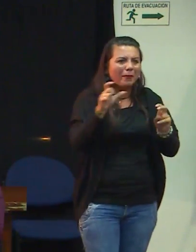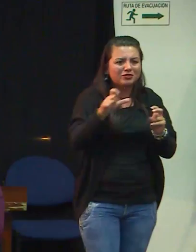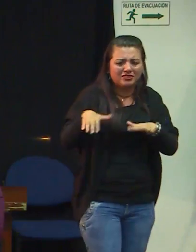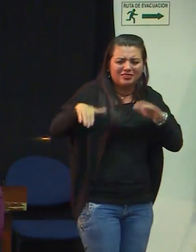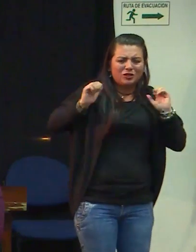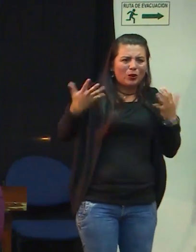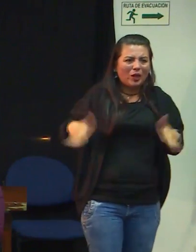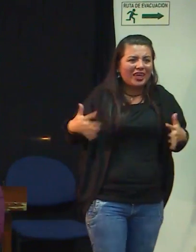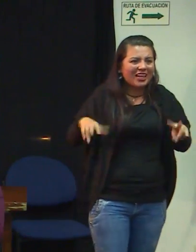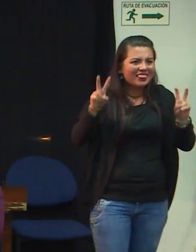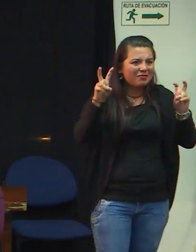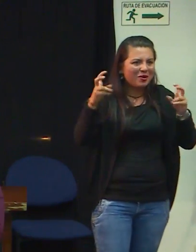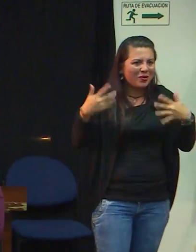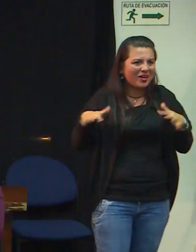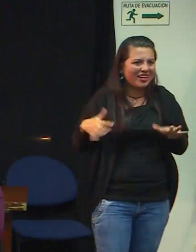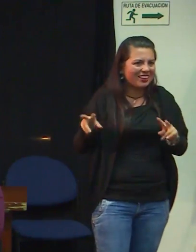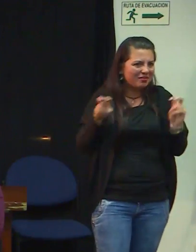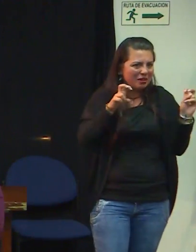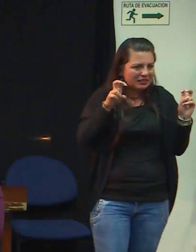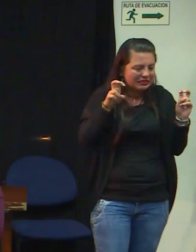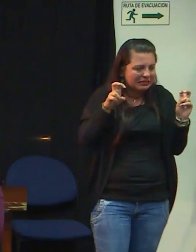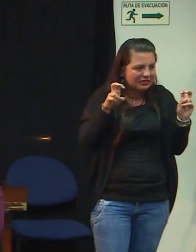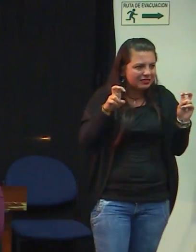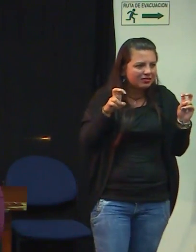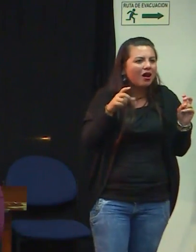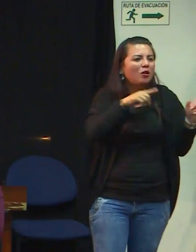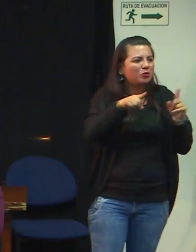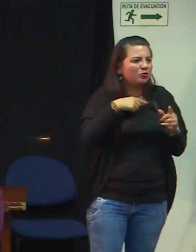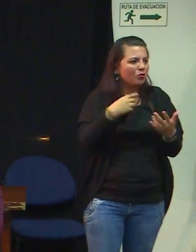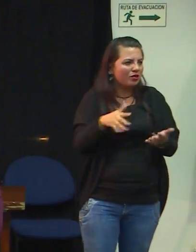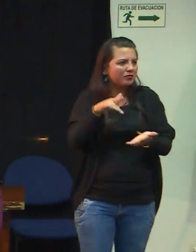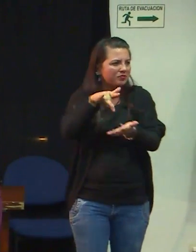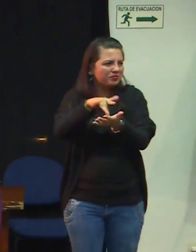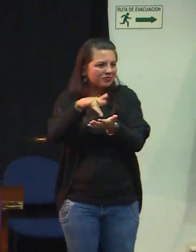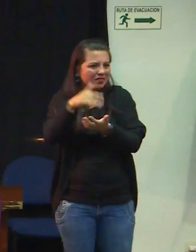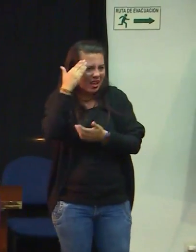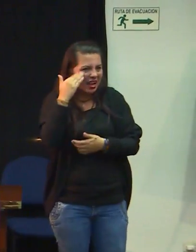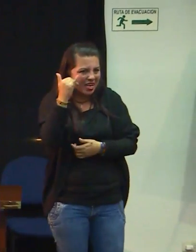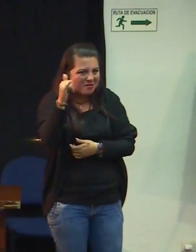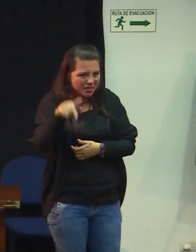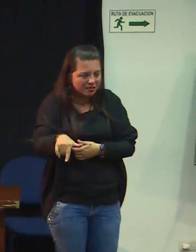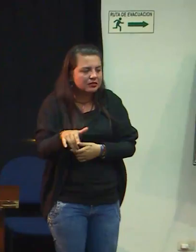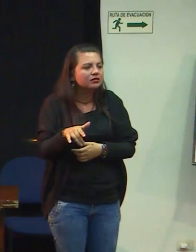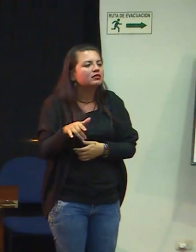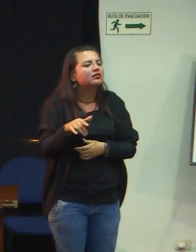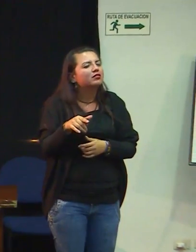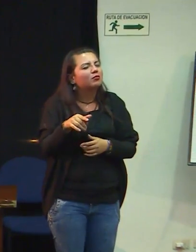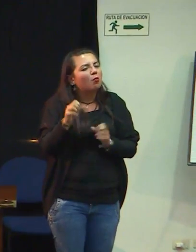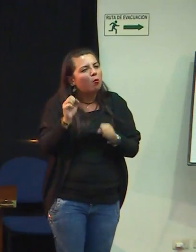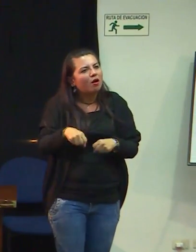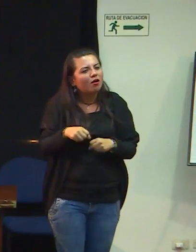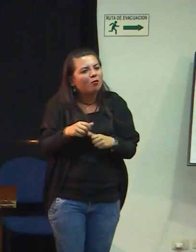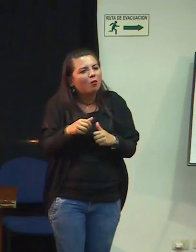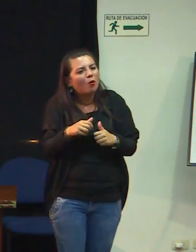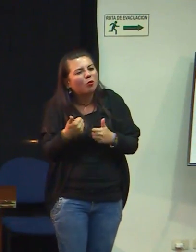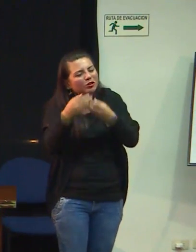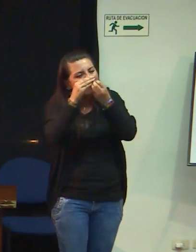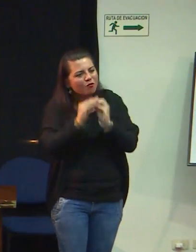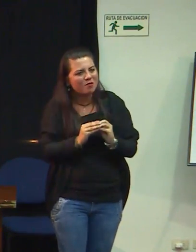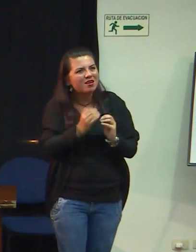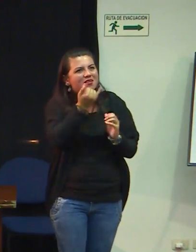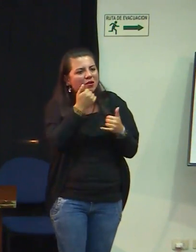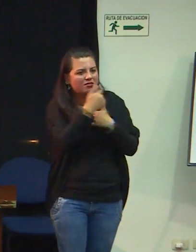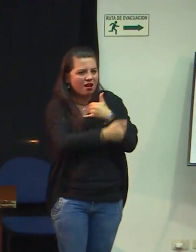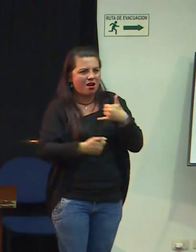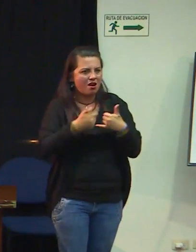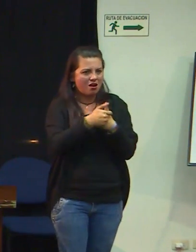más bien a poder participar desde esta academia, que nos permite hablar desde otros sentidos y otras visiones de lo que pasa en el país. Y